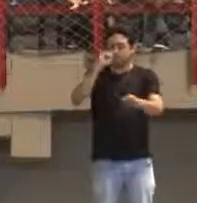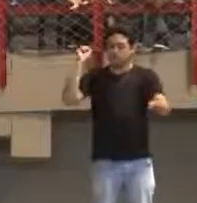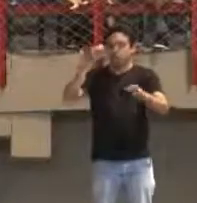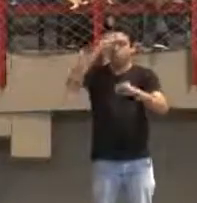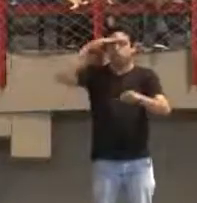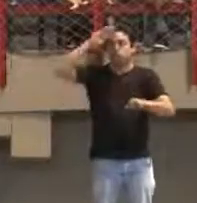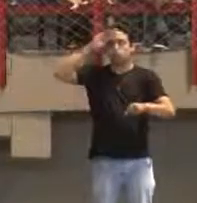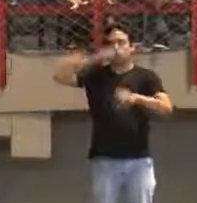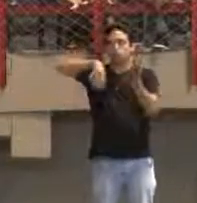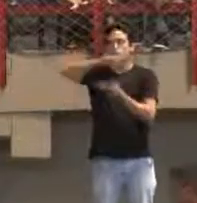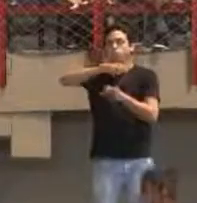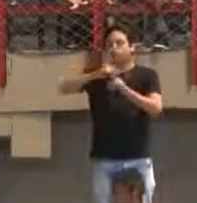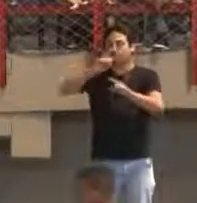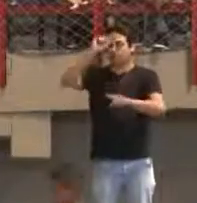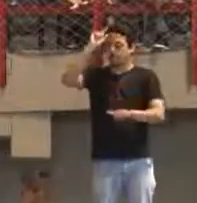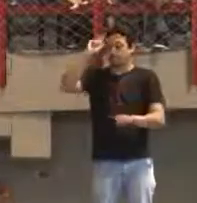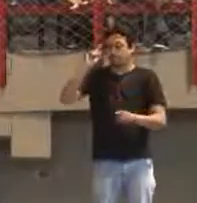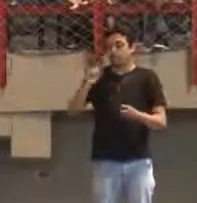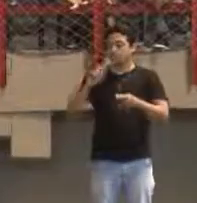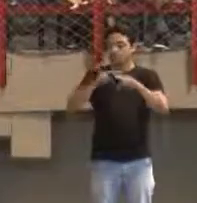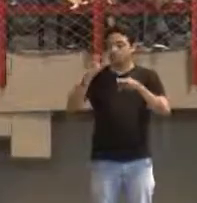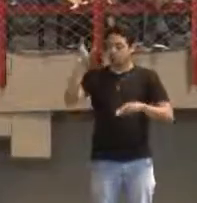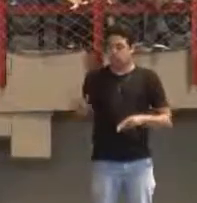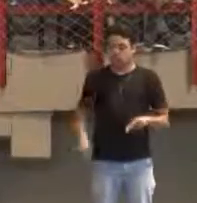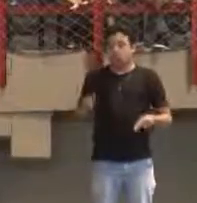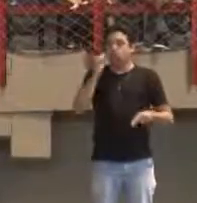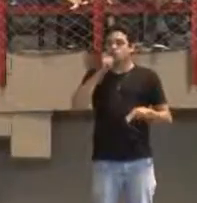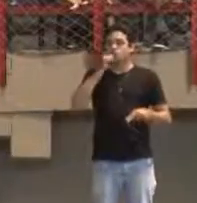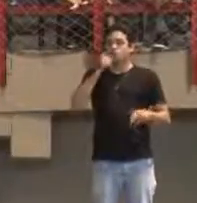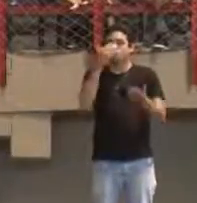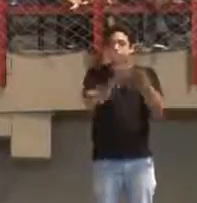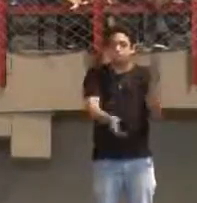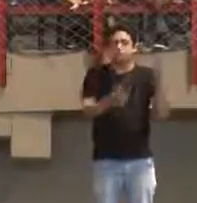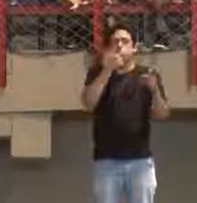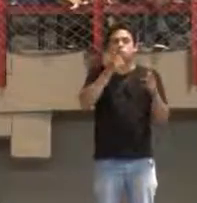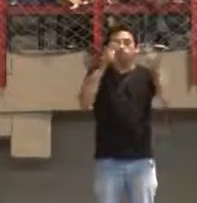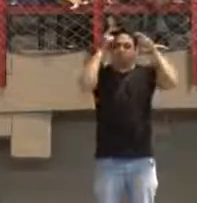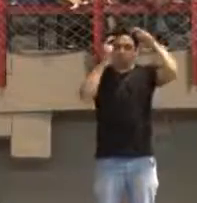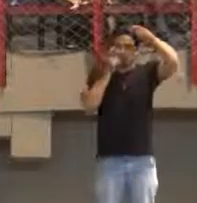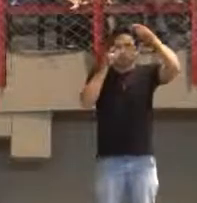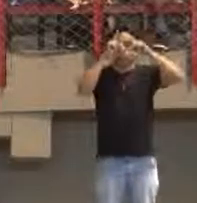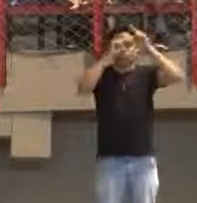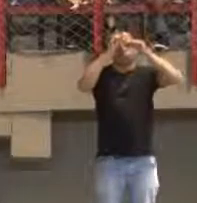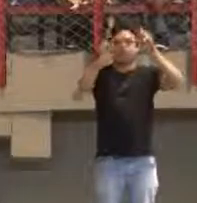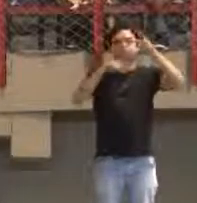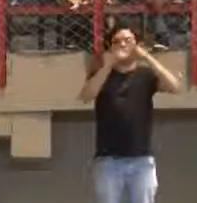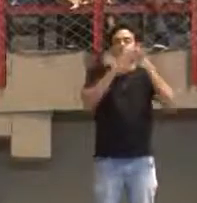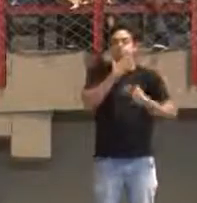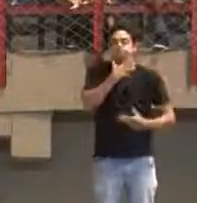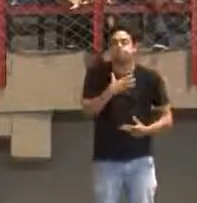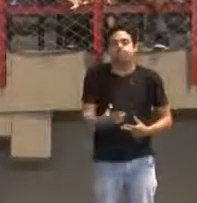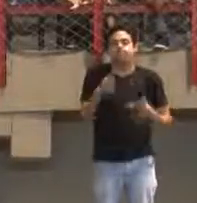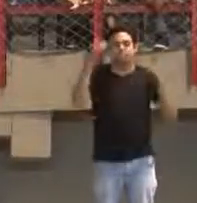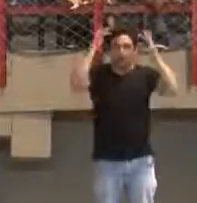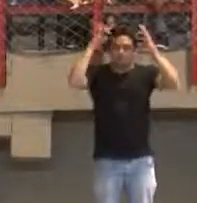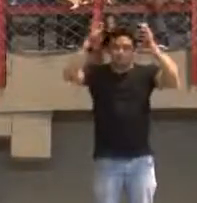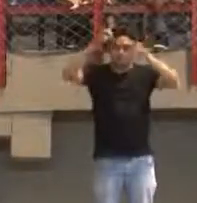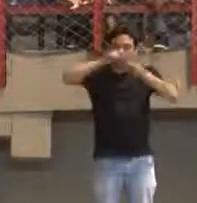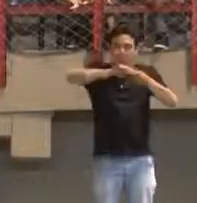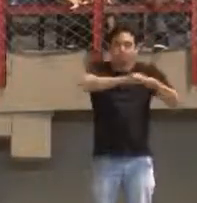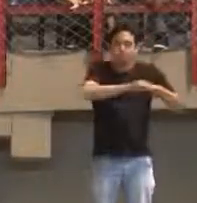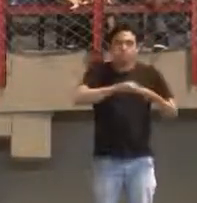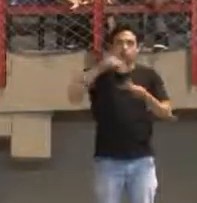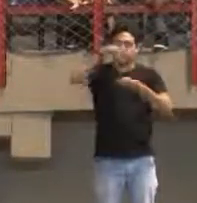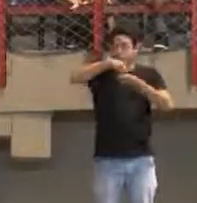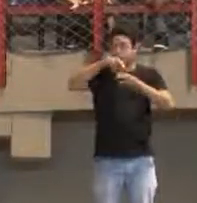Cubana Então essa menina perdeu para o Diego e para o Fidel com a barba enorme cheia de piolho